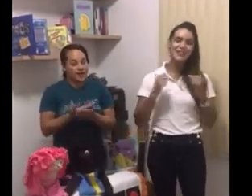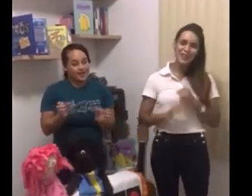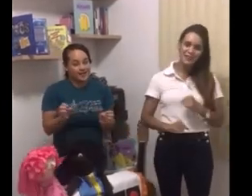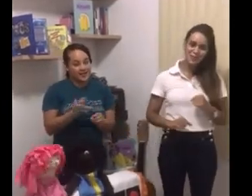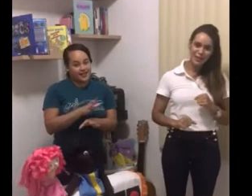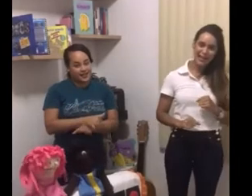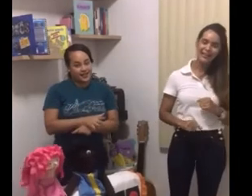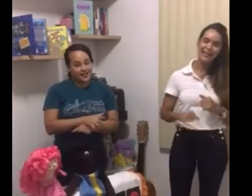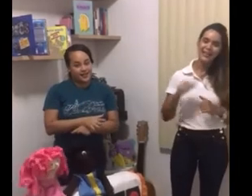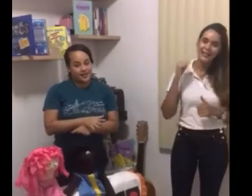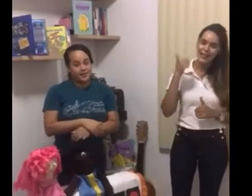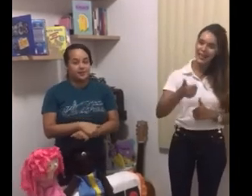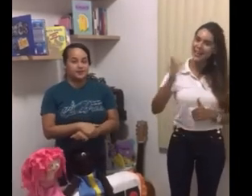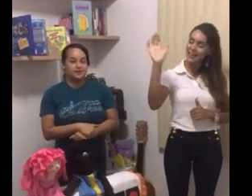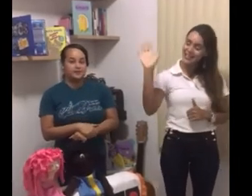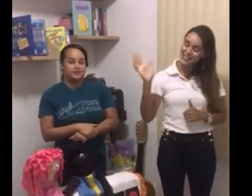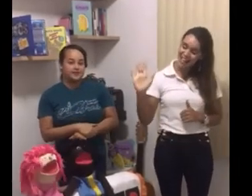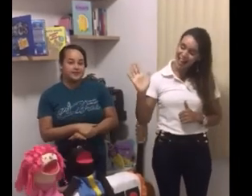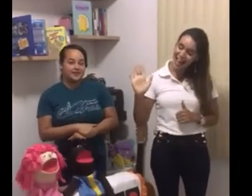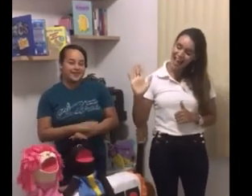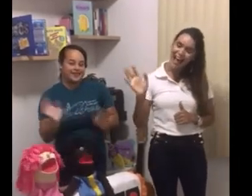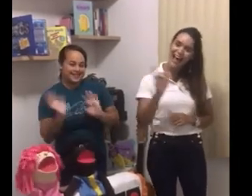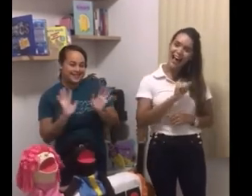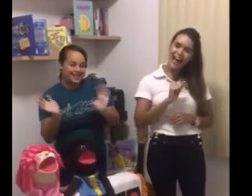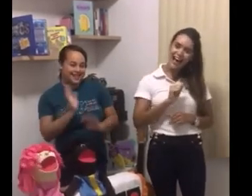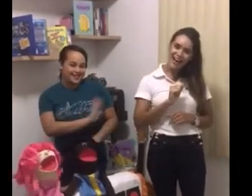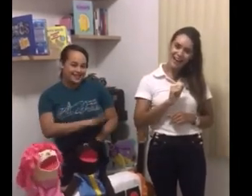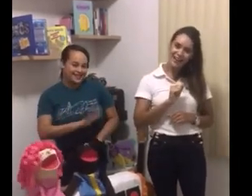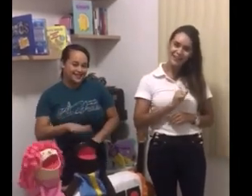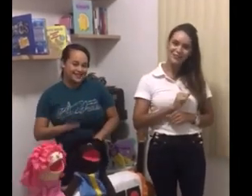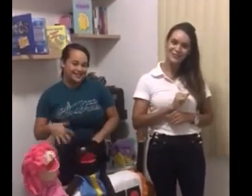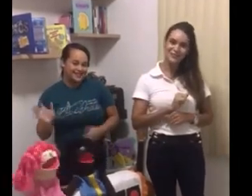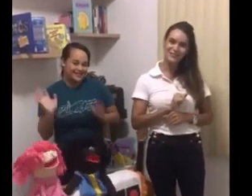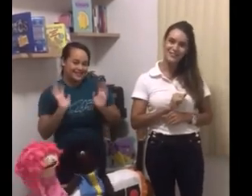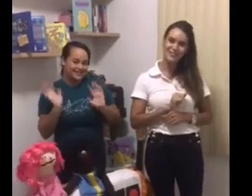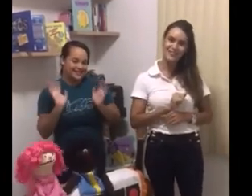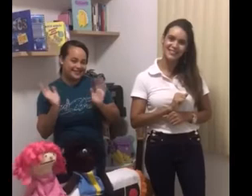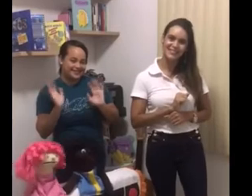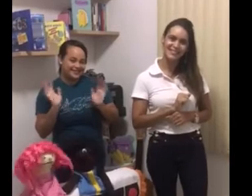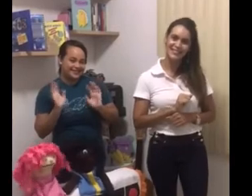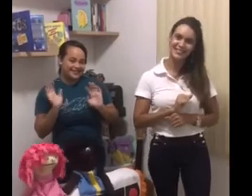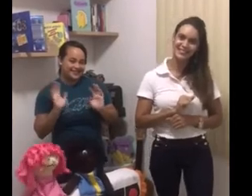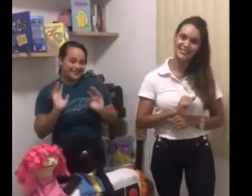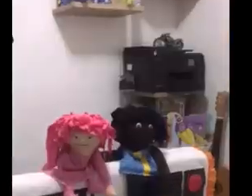crianças. Ficamos por aqui e tchau!